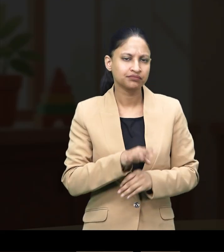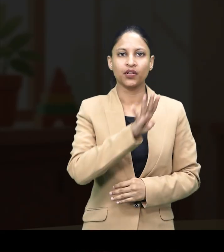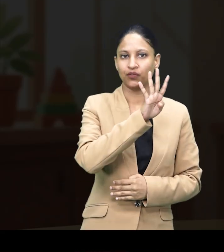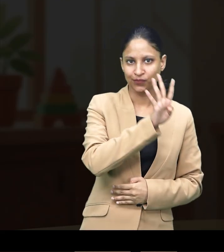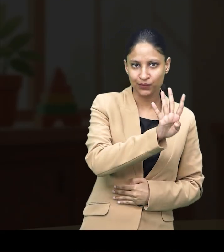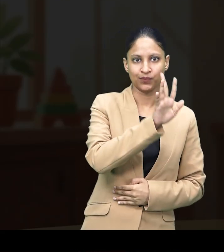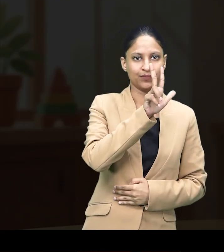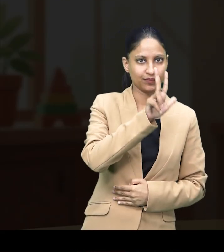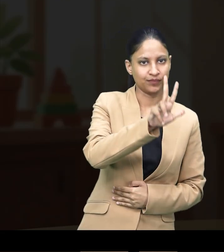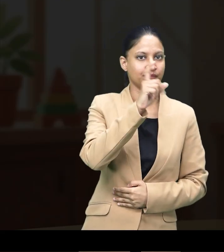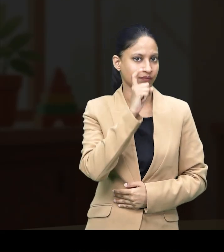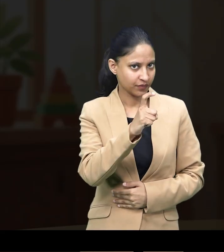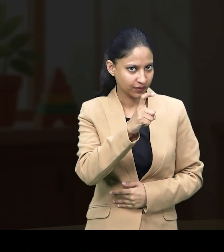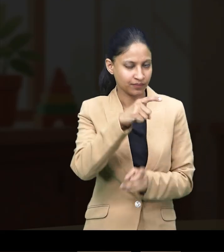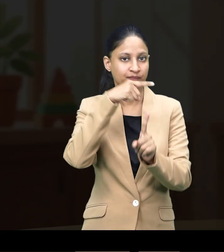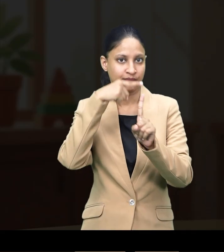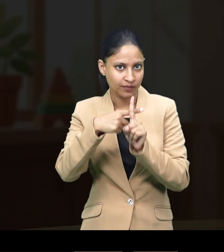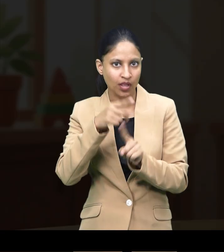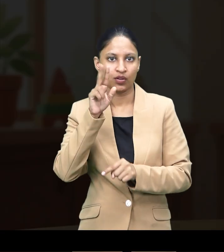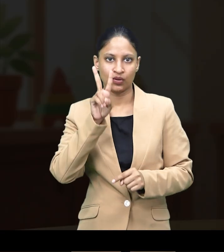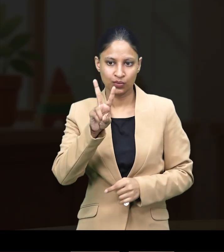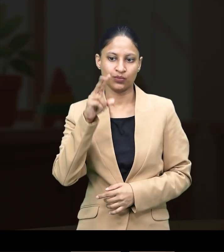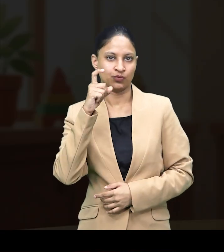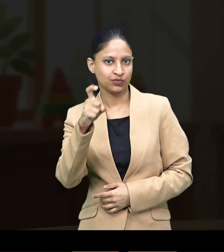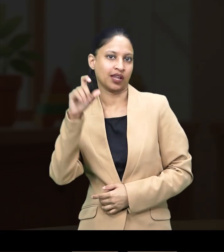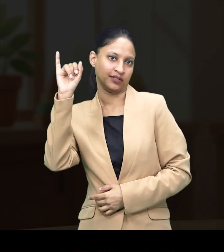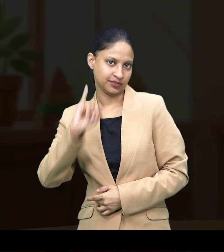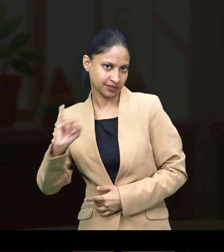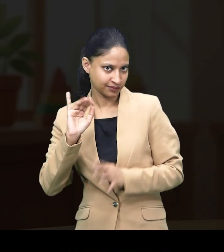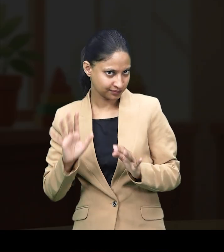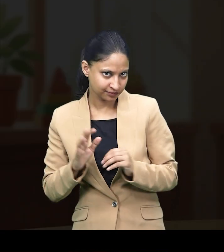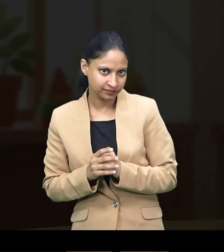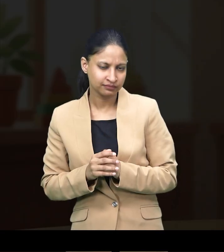उदाहरण 487 जोड़ 276।